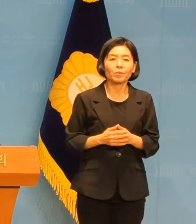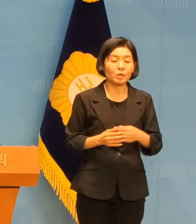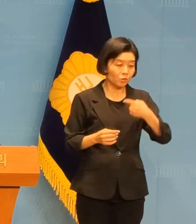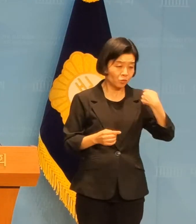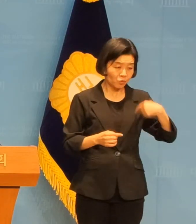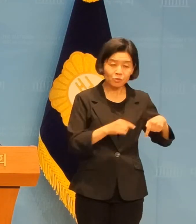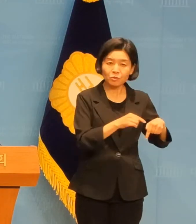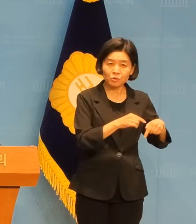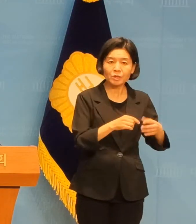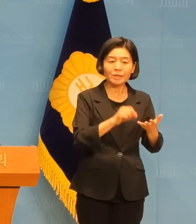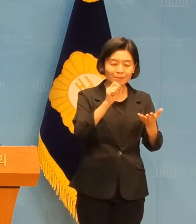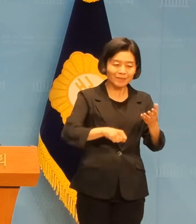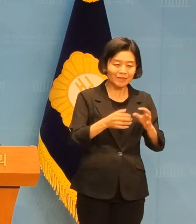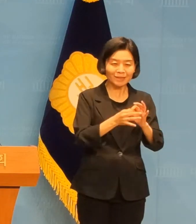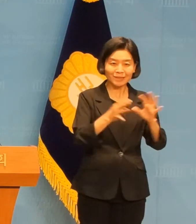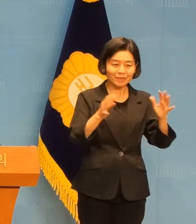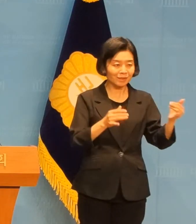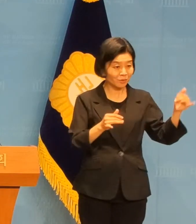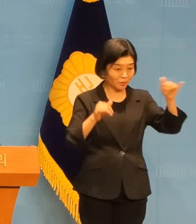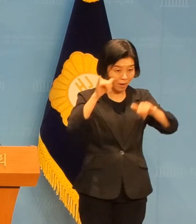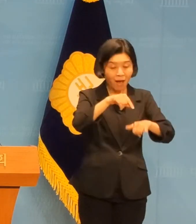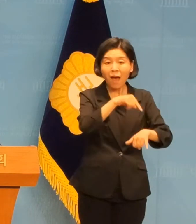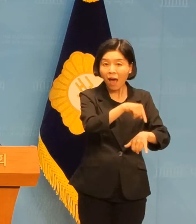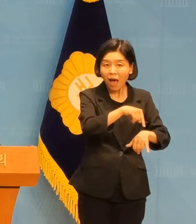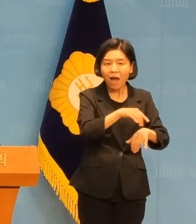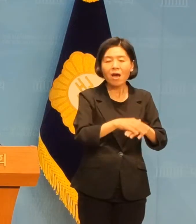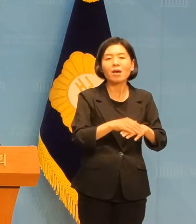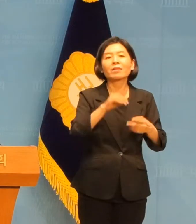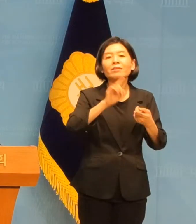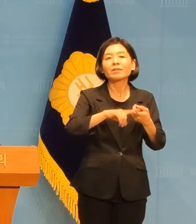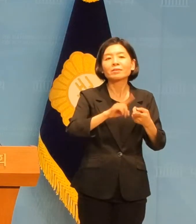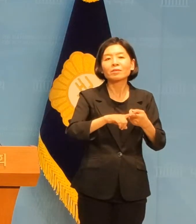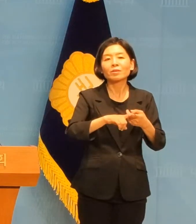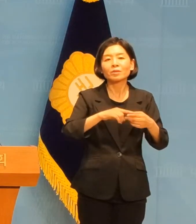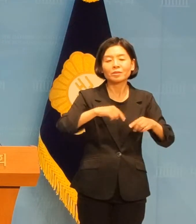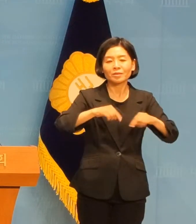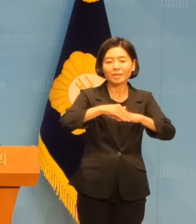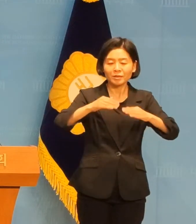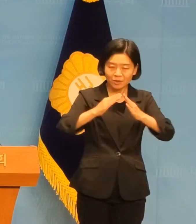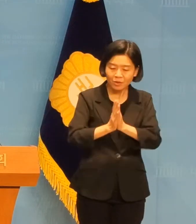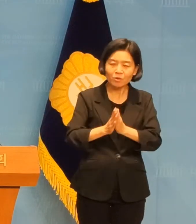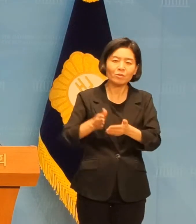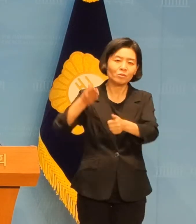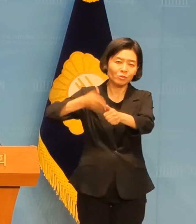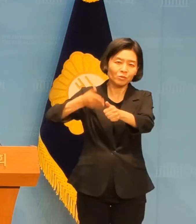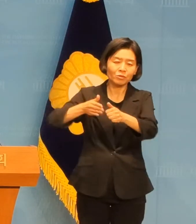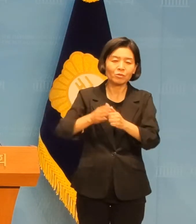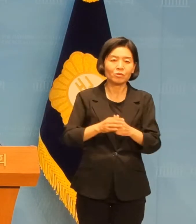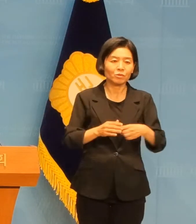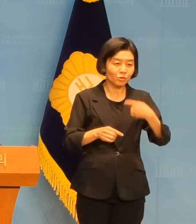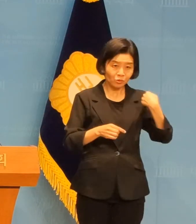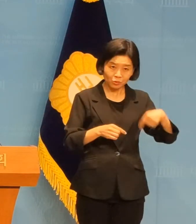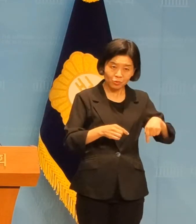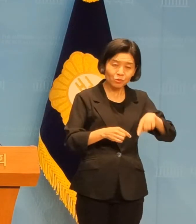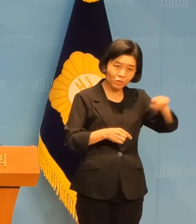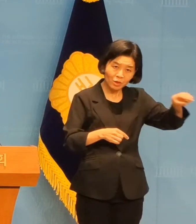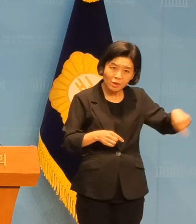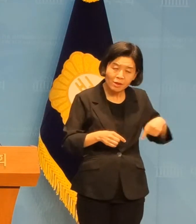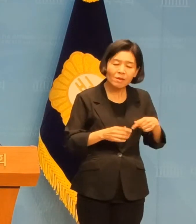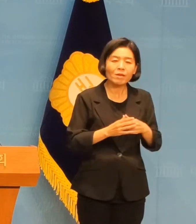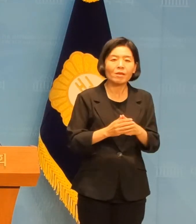중국인 무비자 정책을 당장 철회할 것을 강력히 요구합니다. 중국의 국경을